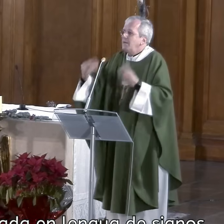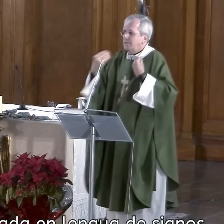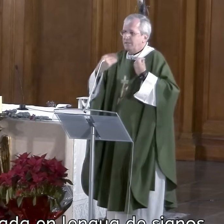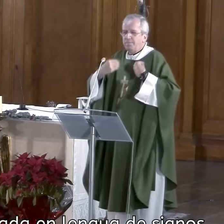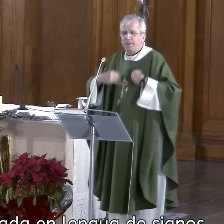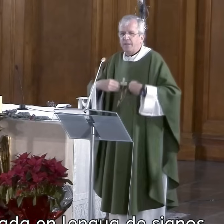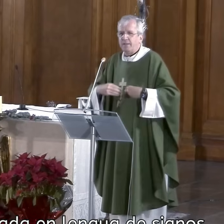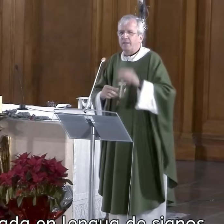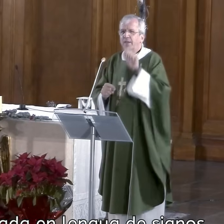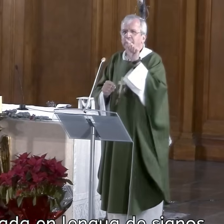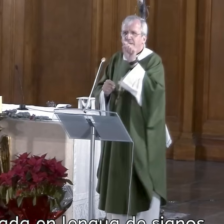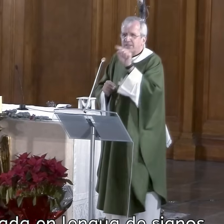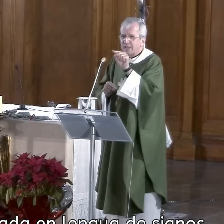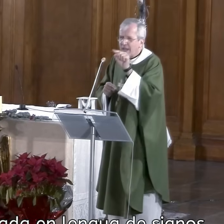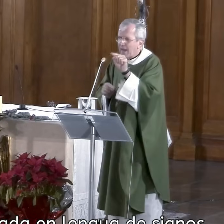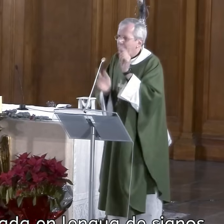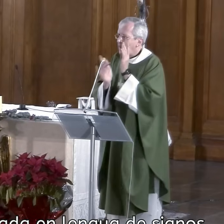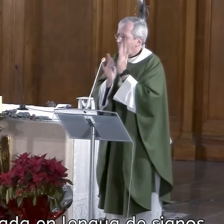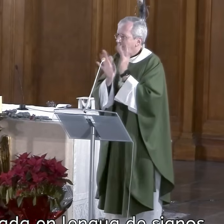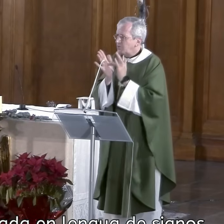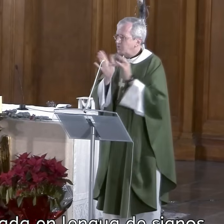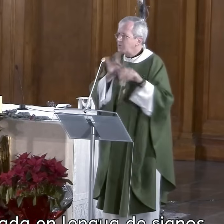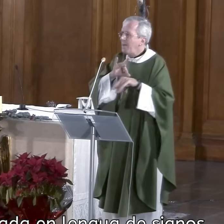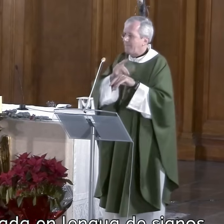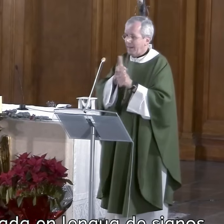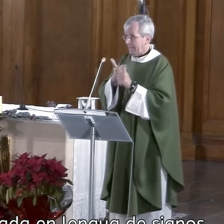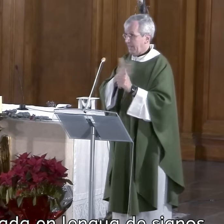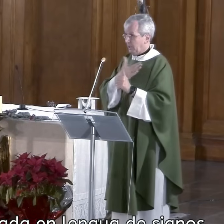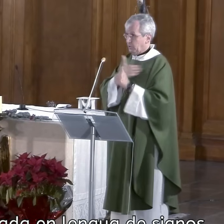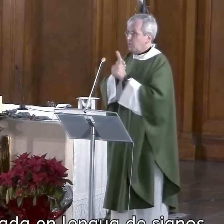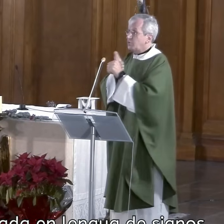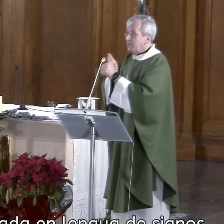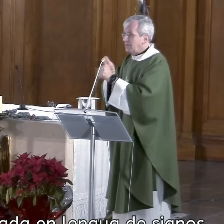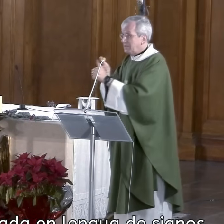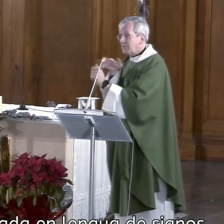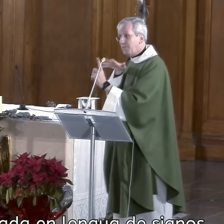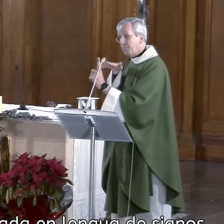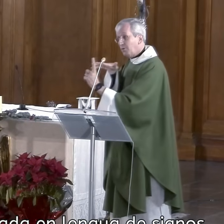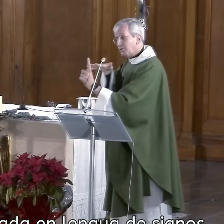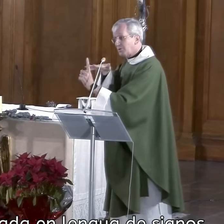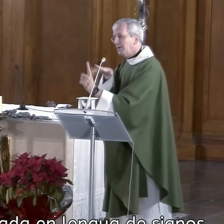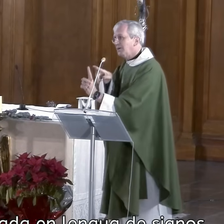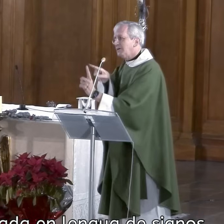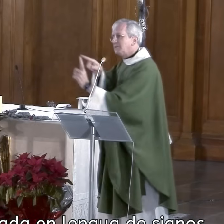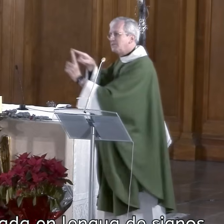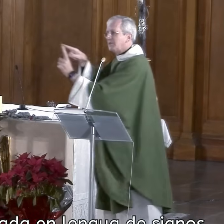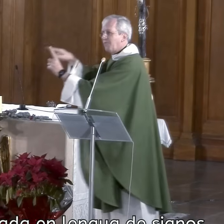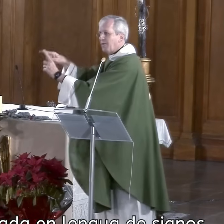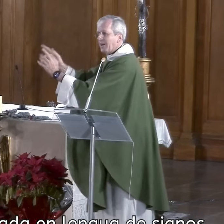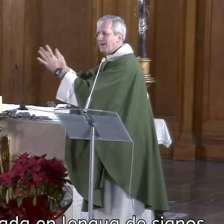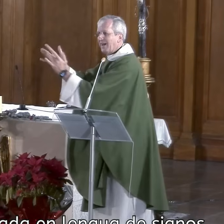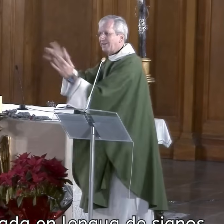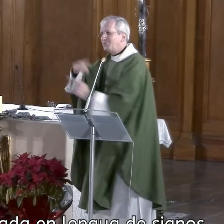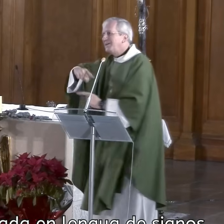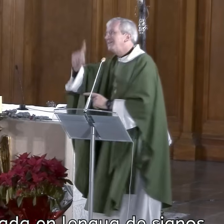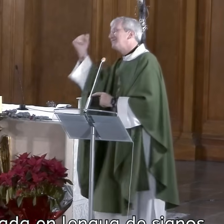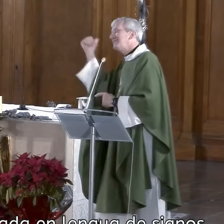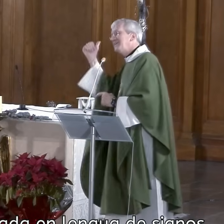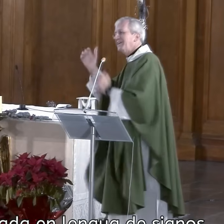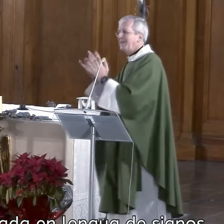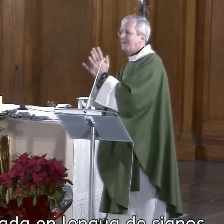él simplemente señalaba a Jesús para que sus discípulos se fueran a